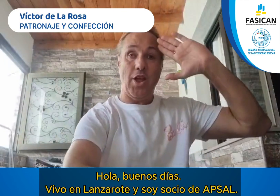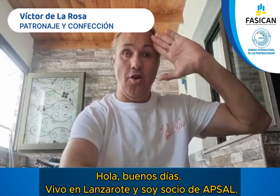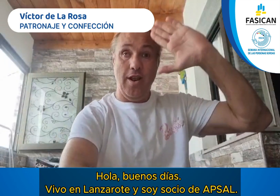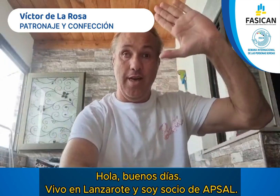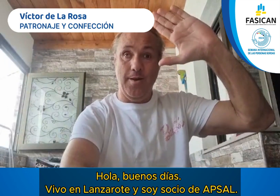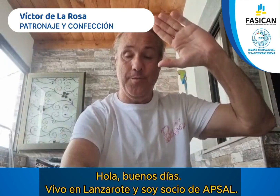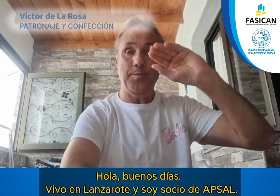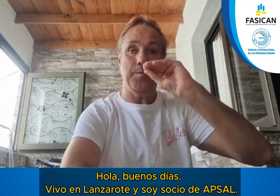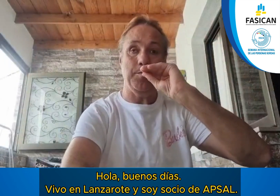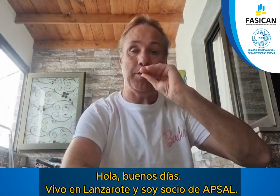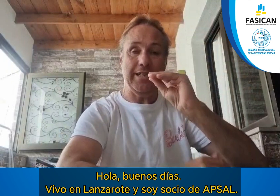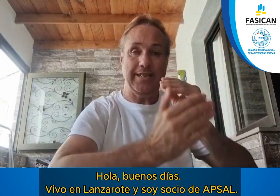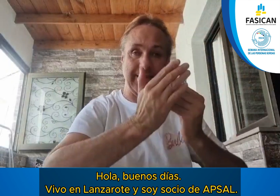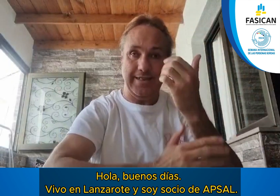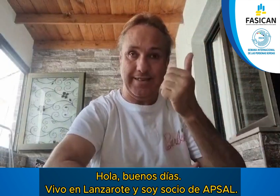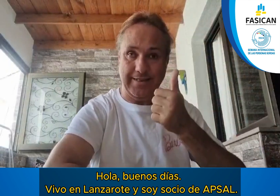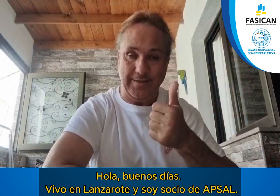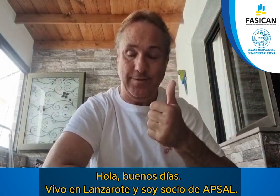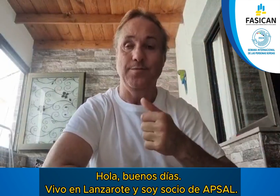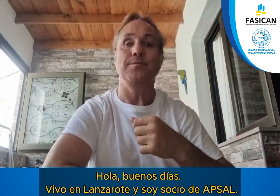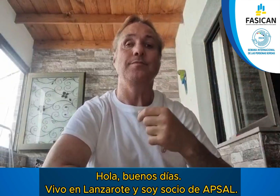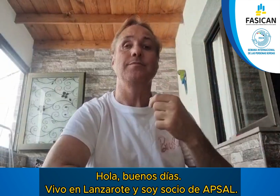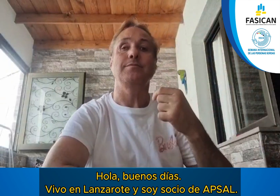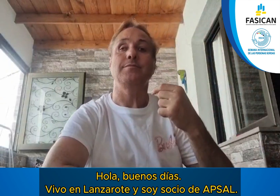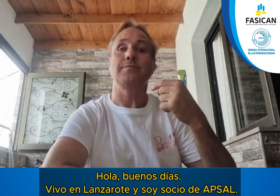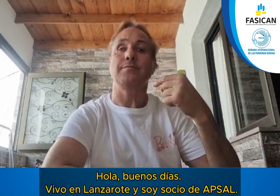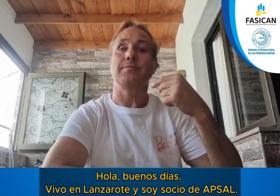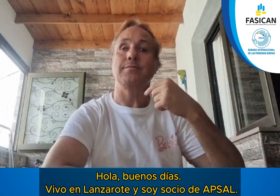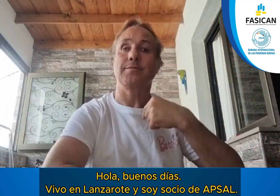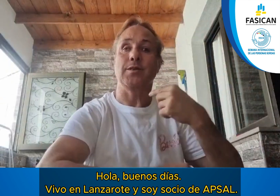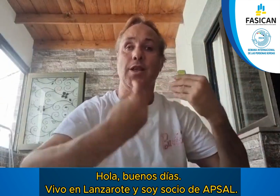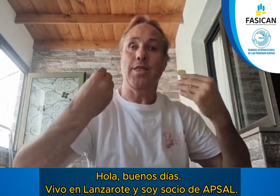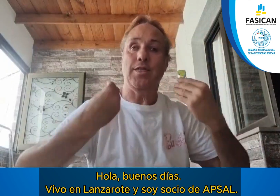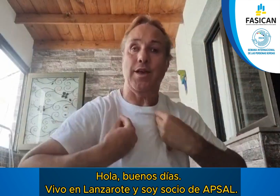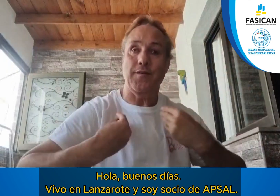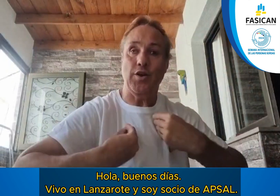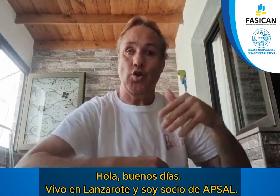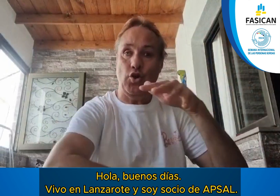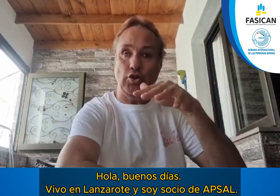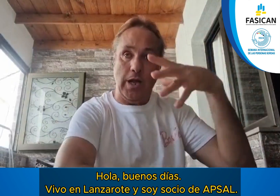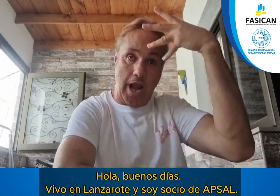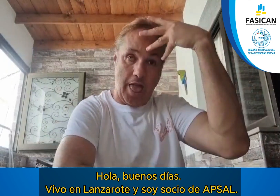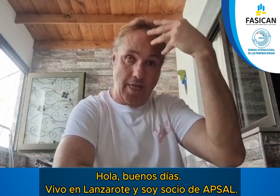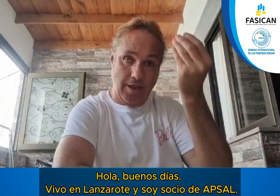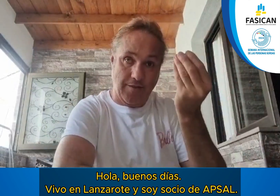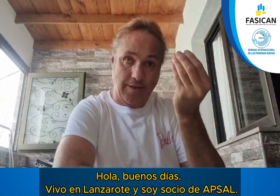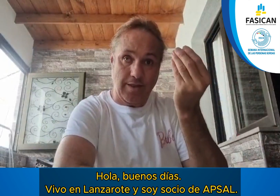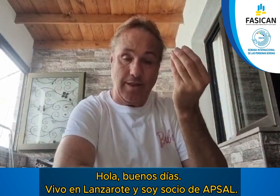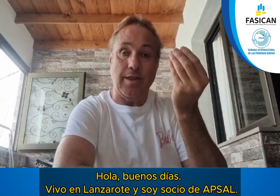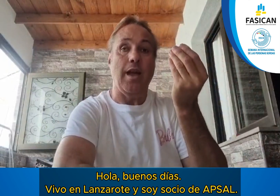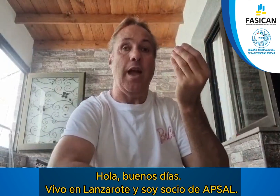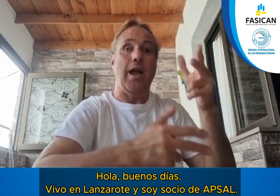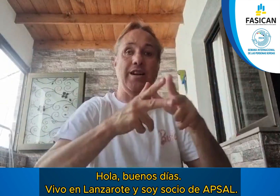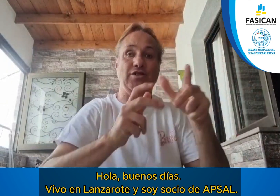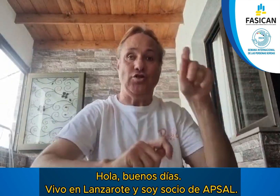Hola, buenos días. Vivo en Lanzarote y soy socio de Apsal.